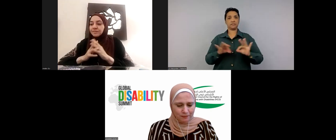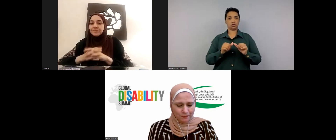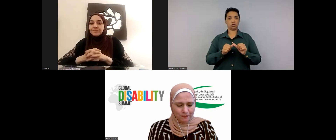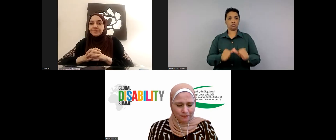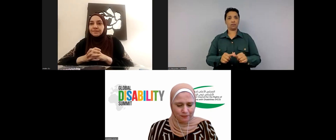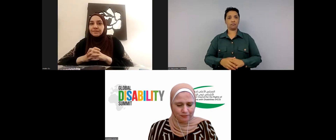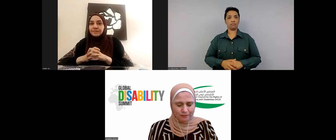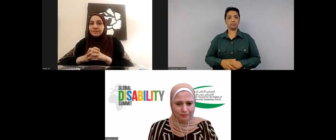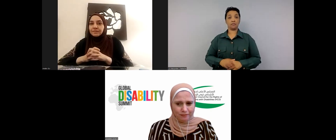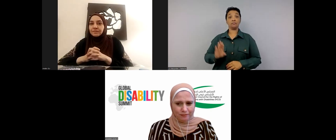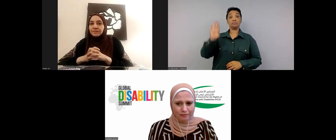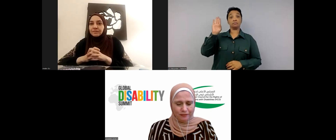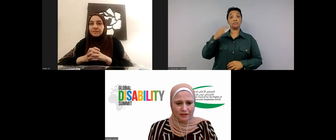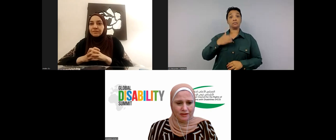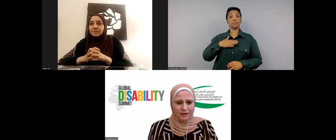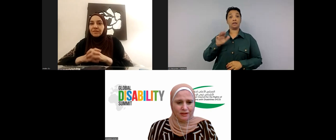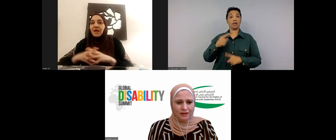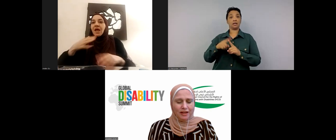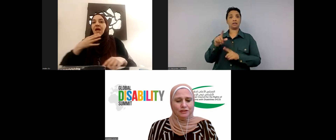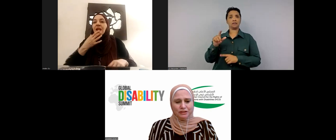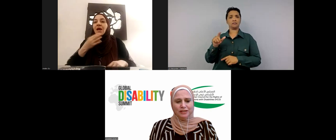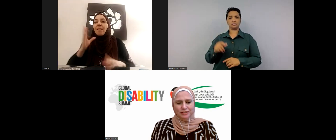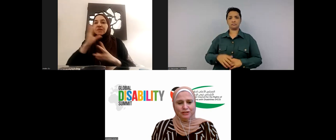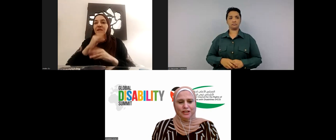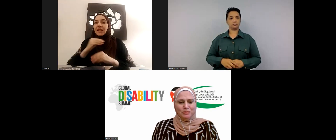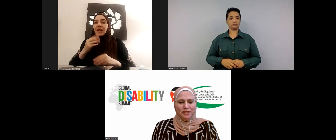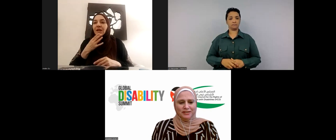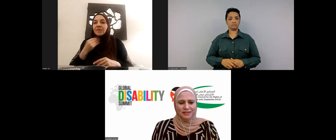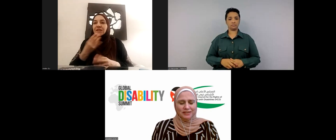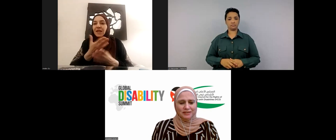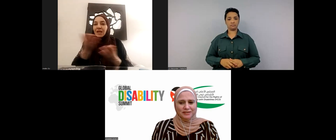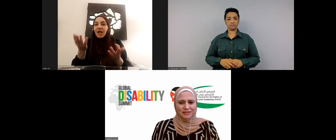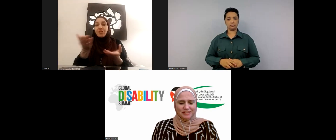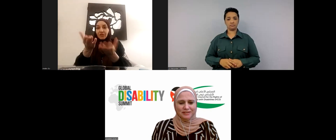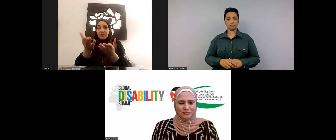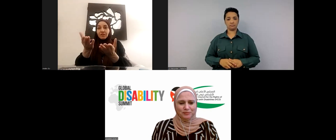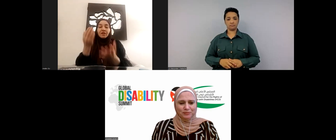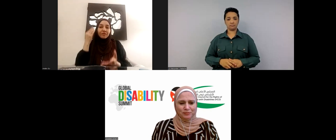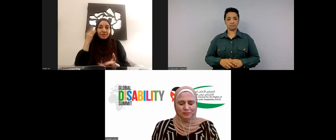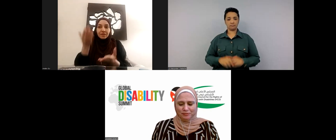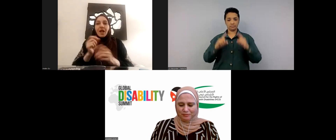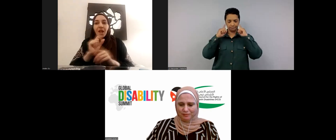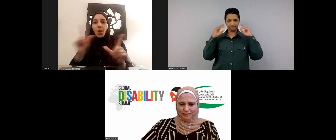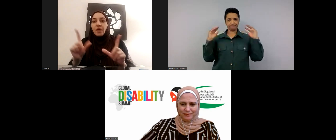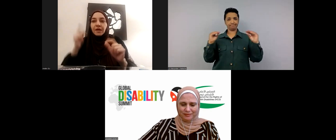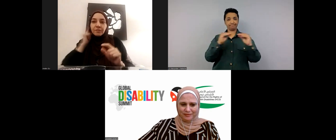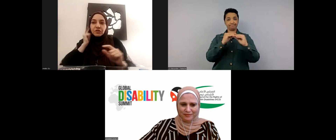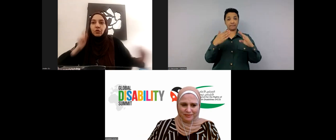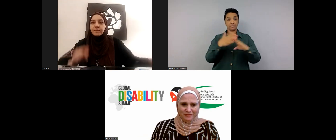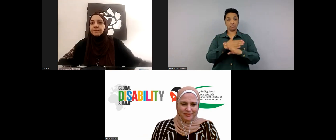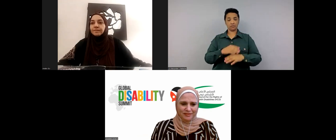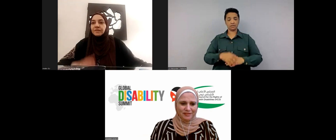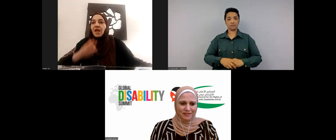did Alessandra مساء unmute الخير him? مسموع صوتي؟ تفضل تفضل تفضل تفضل ابو تفضل أبو مهند مهند. هلا Can مسموع. you hear me? Yes, now we can hear you. Go